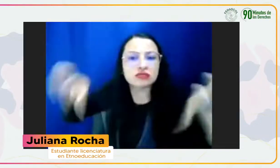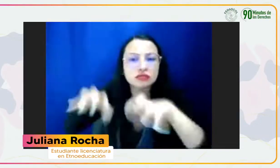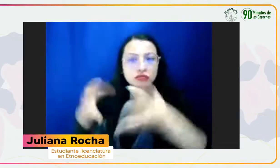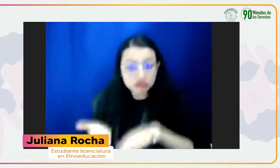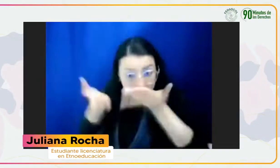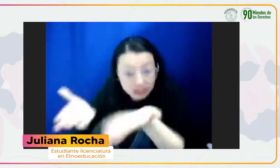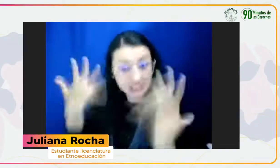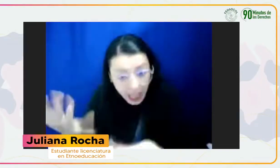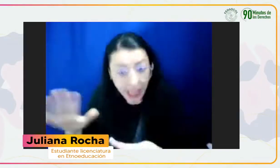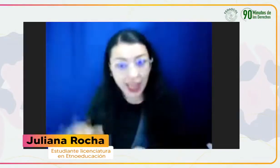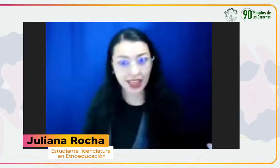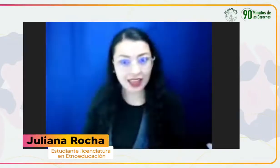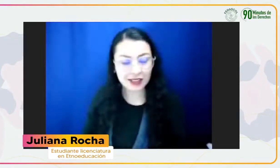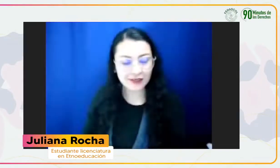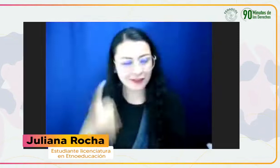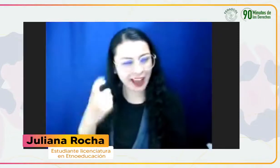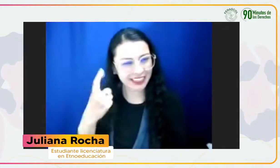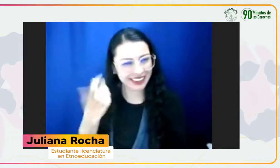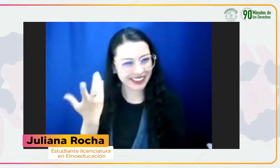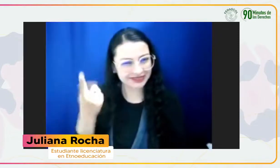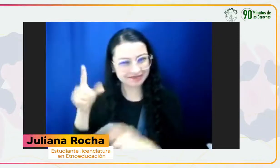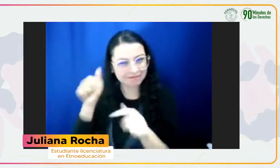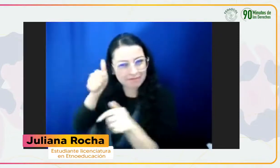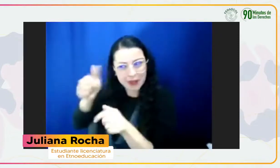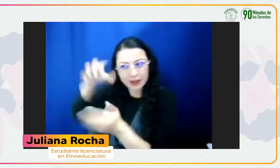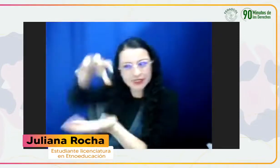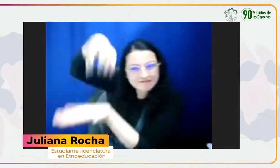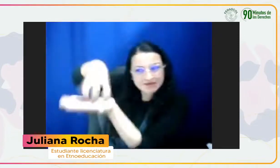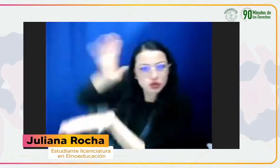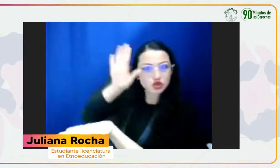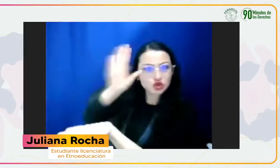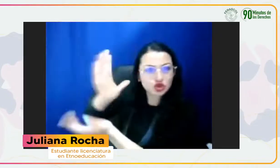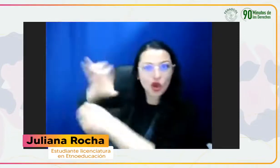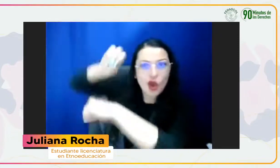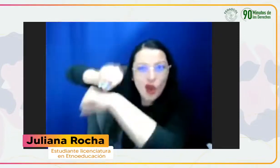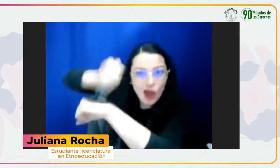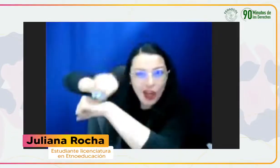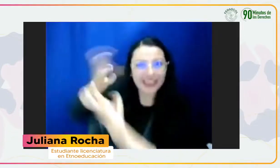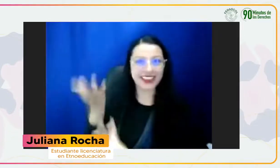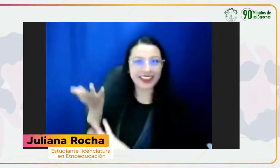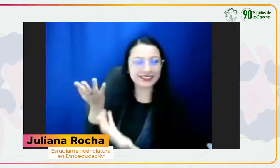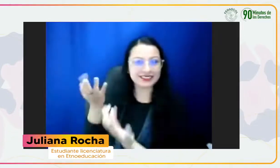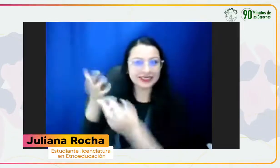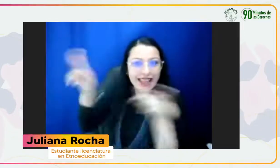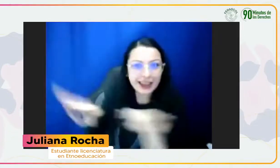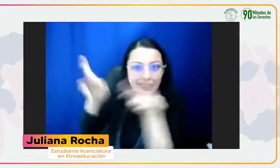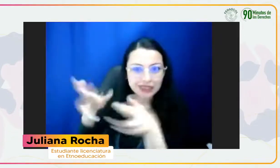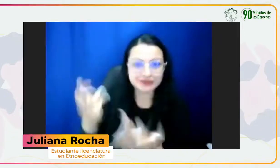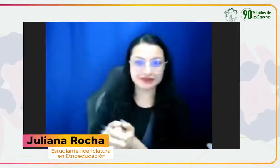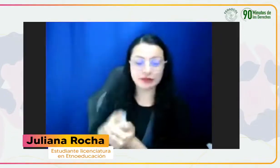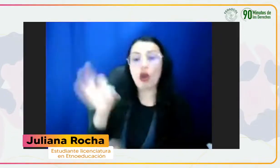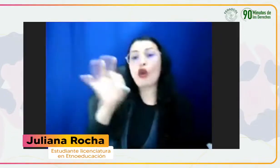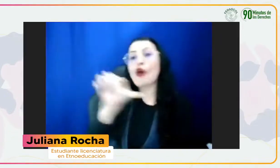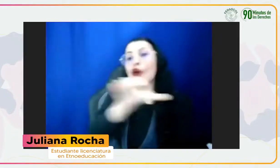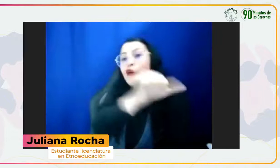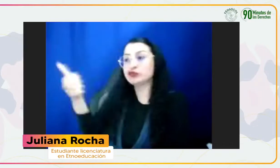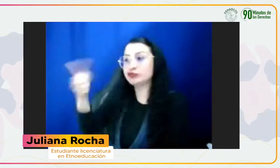deportes, sobre todo, digamos, a los niños, dales estas oportunidades, ¿se les da? No se ve. ¿Qué pasa? Estas organizaciones es lo